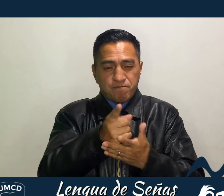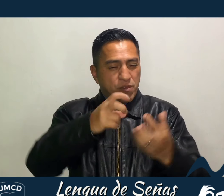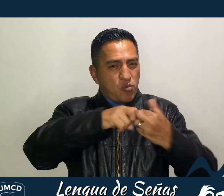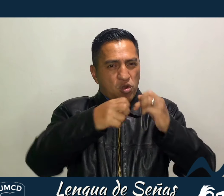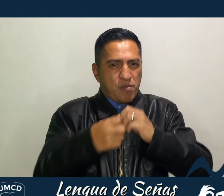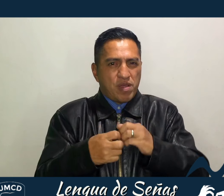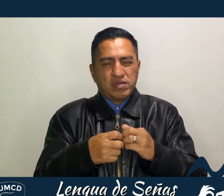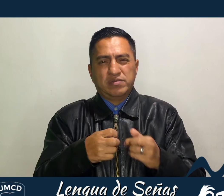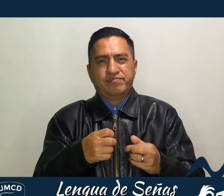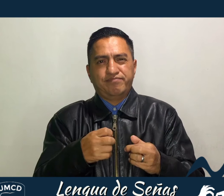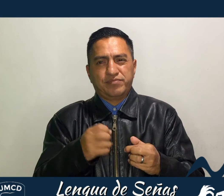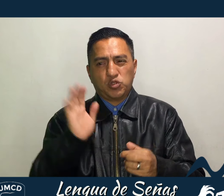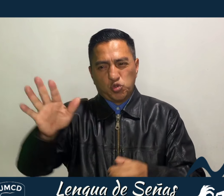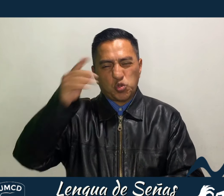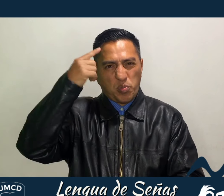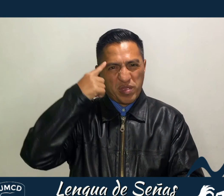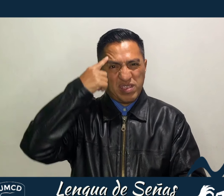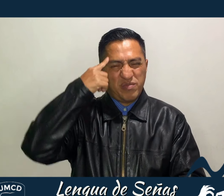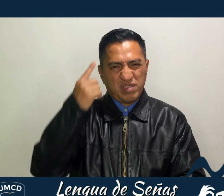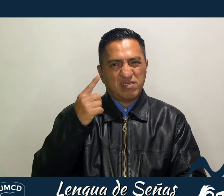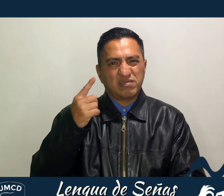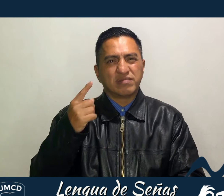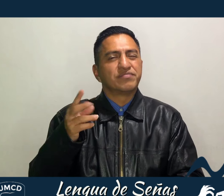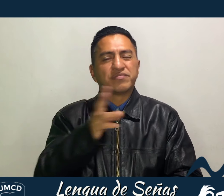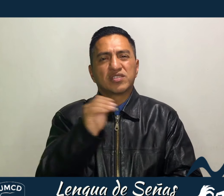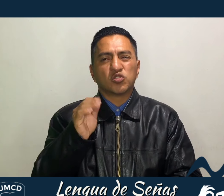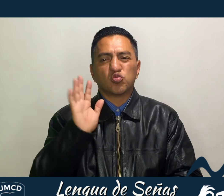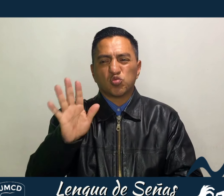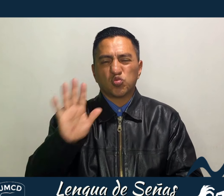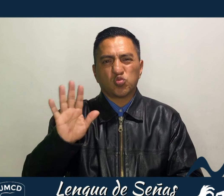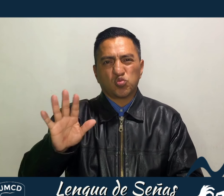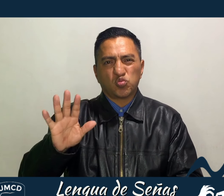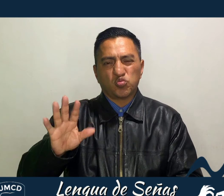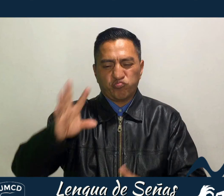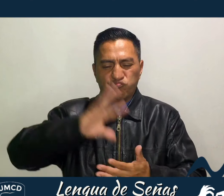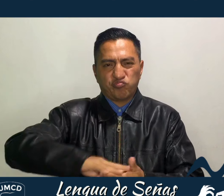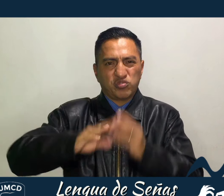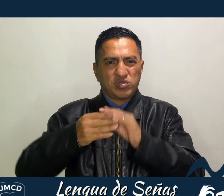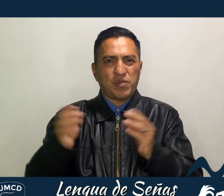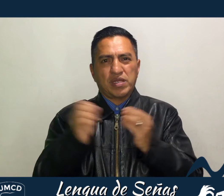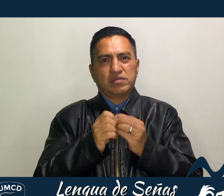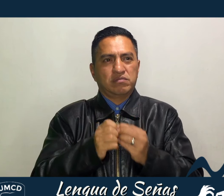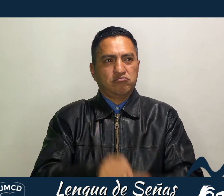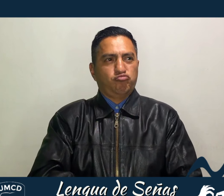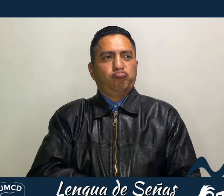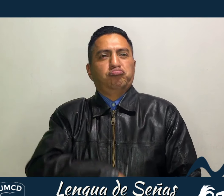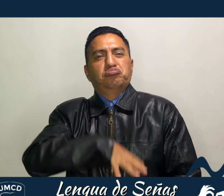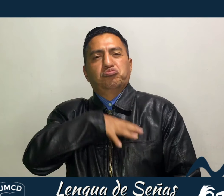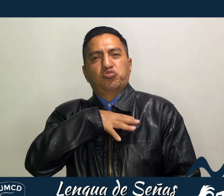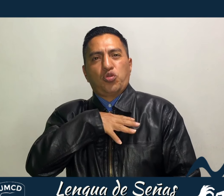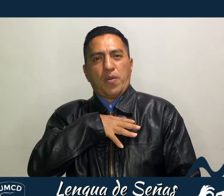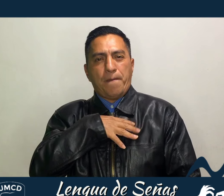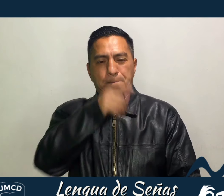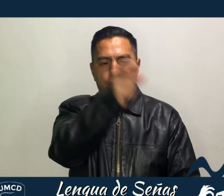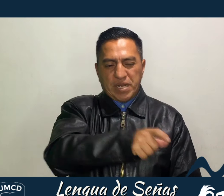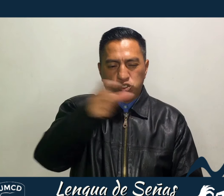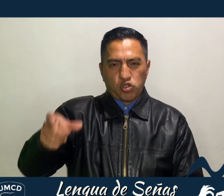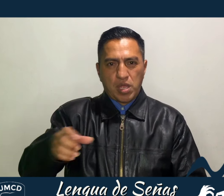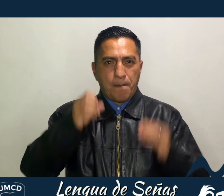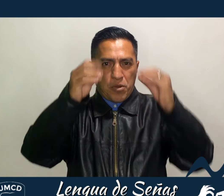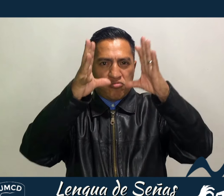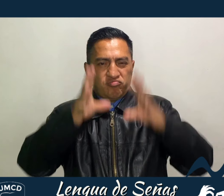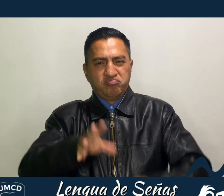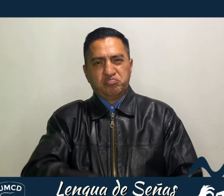con estas corrientes de pensamiento es que tienen su origen en el orgullo humano,